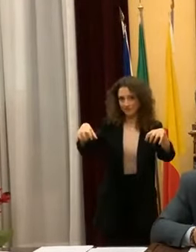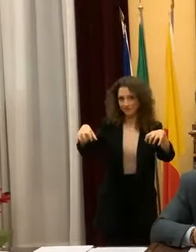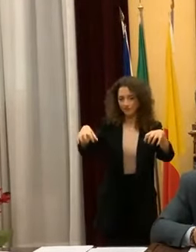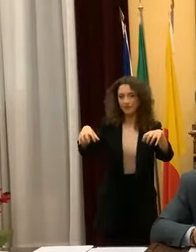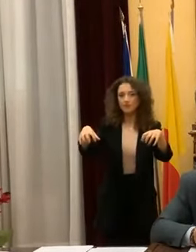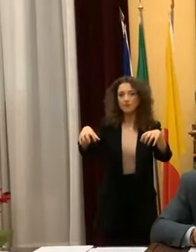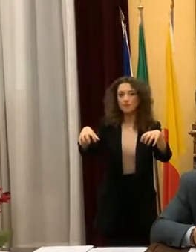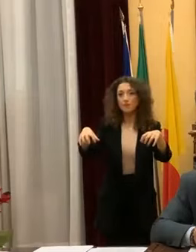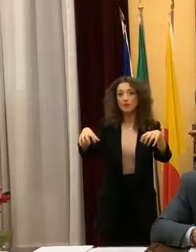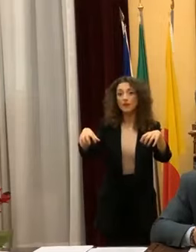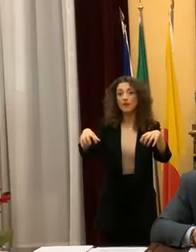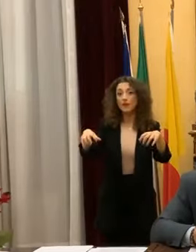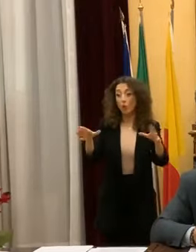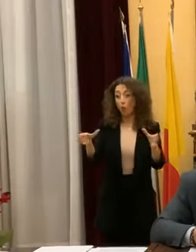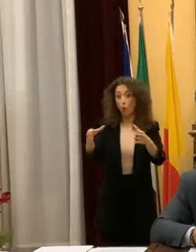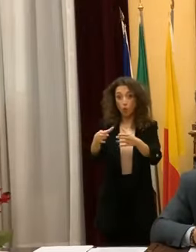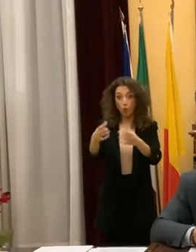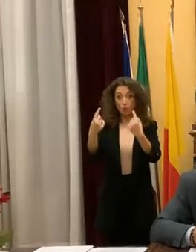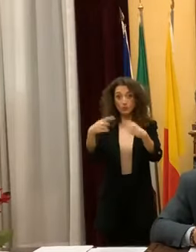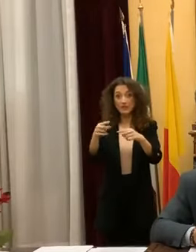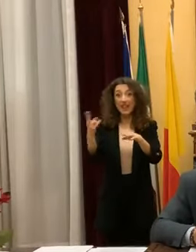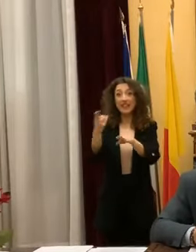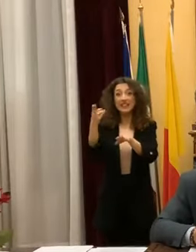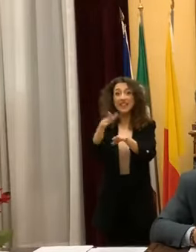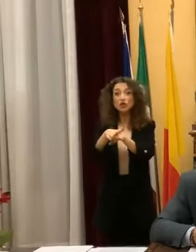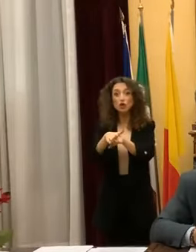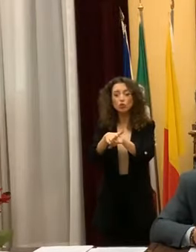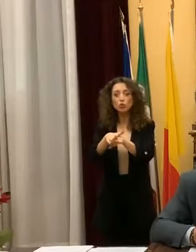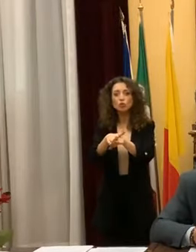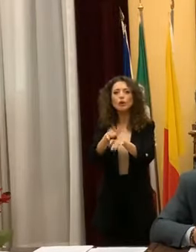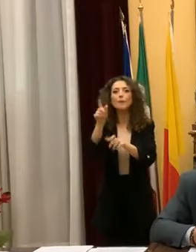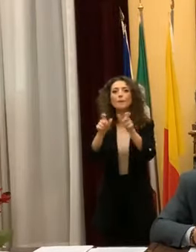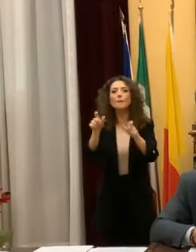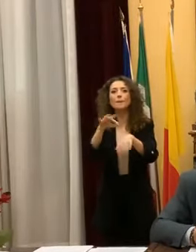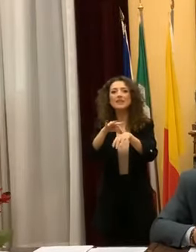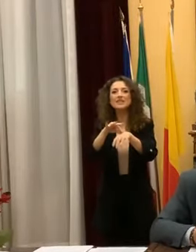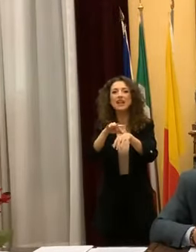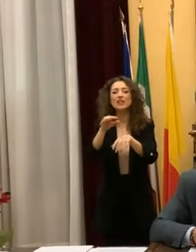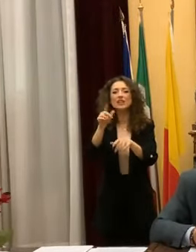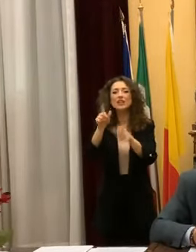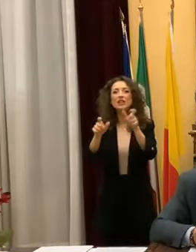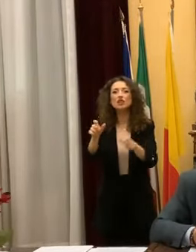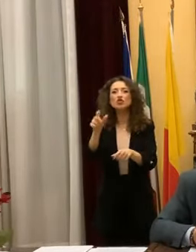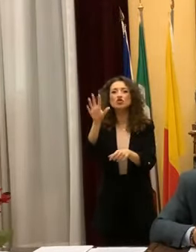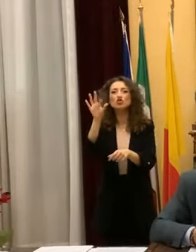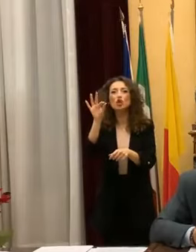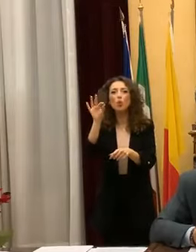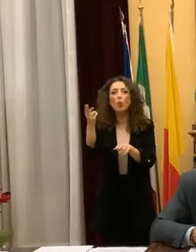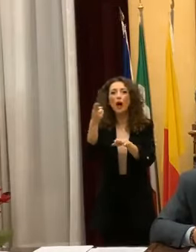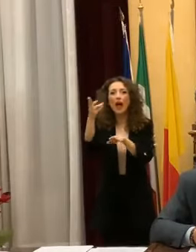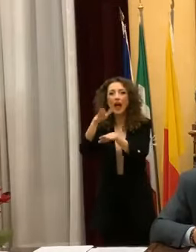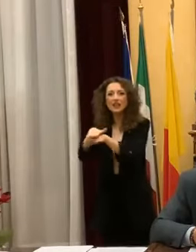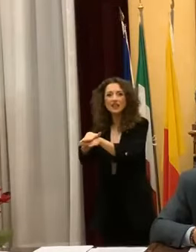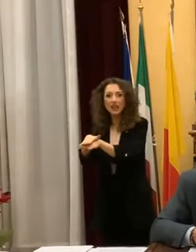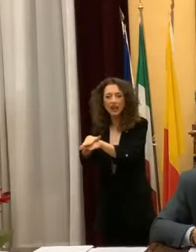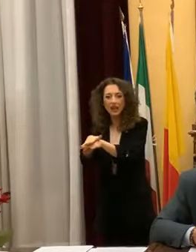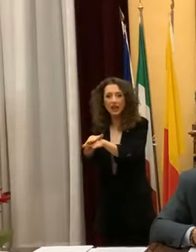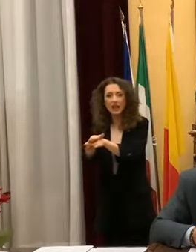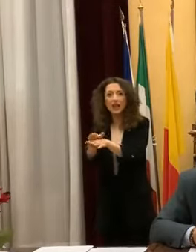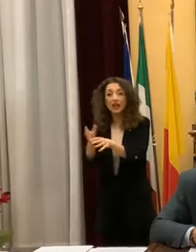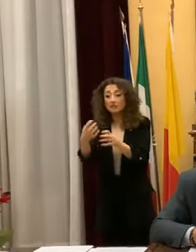sono deceduti 50 pazienti, di cui intubati